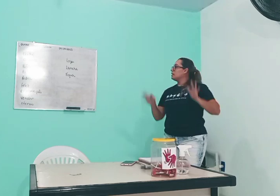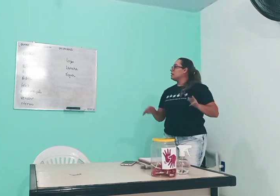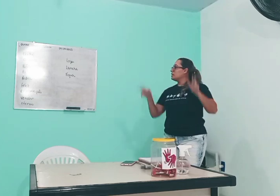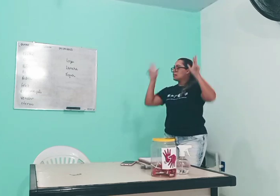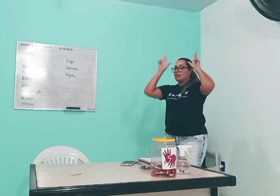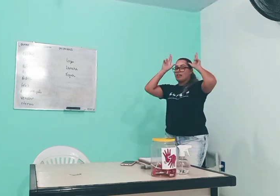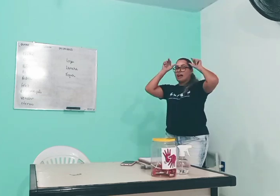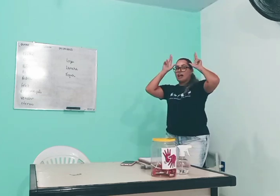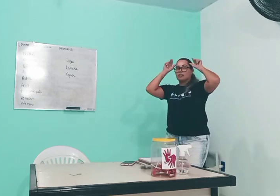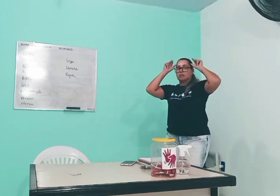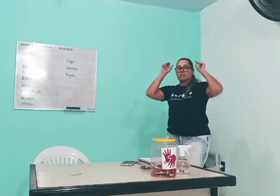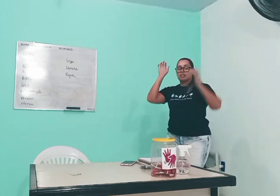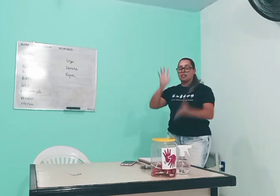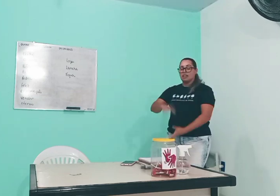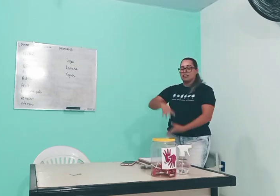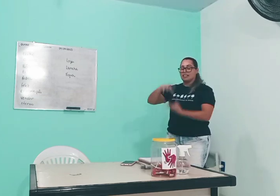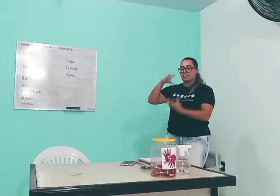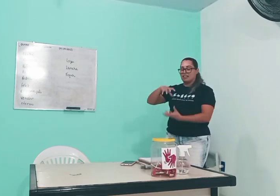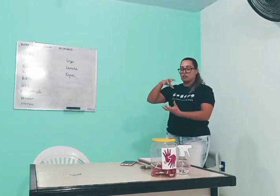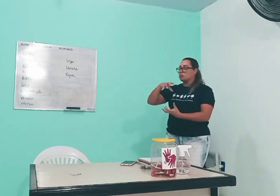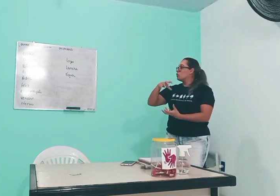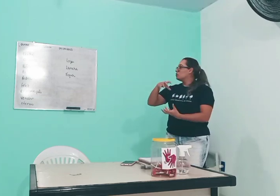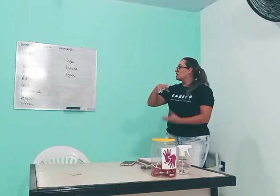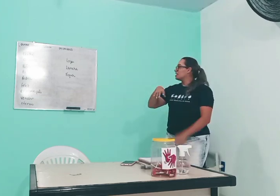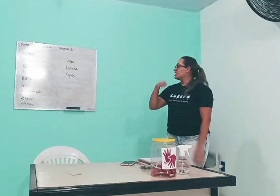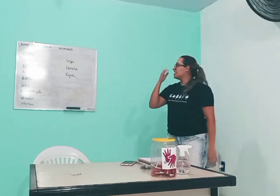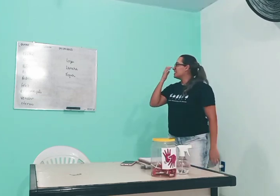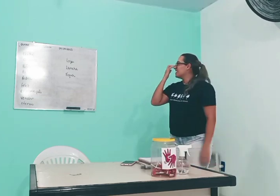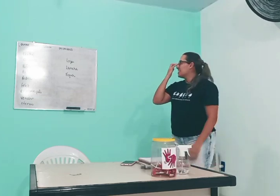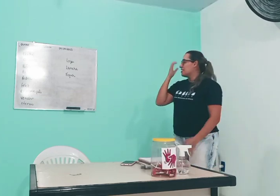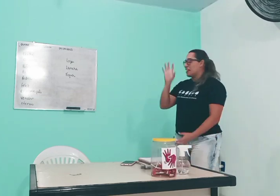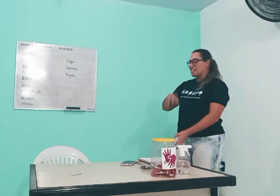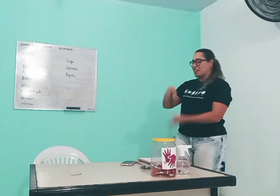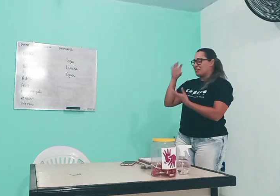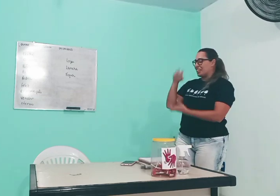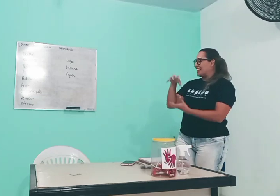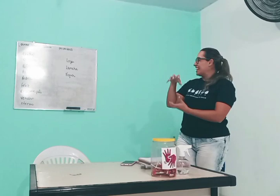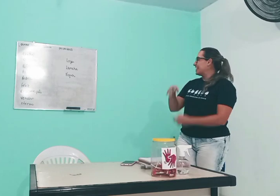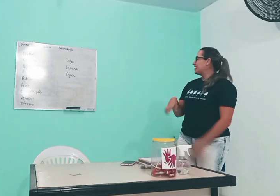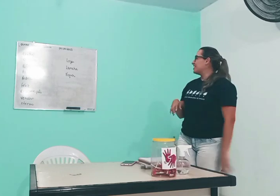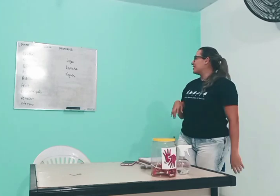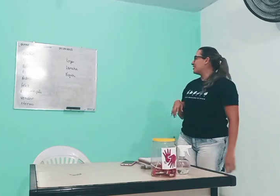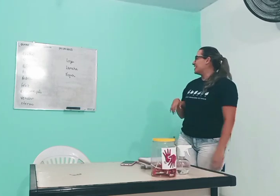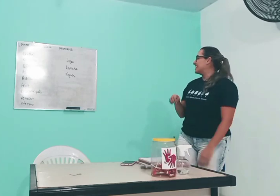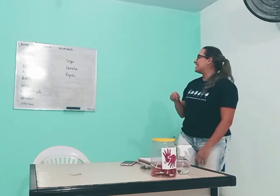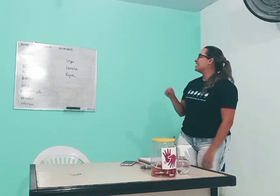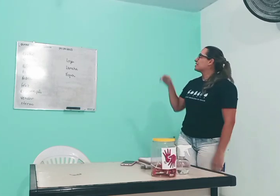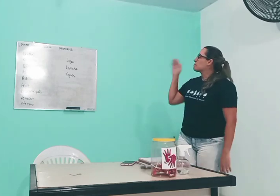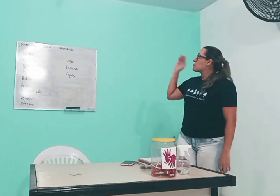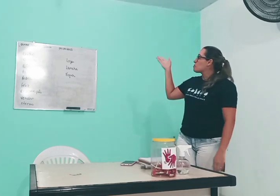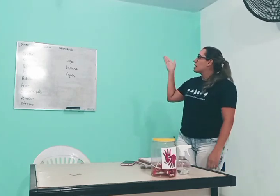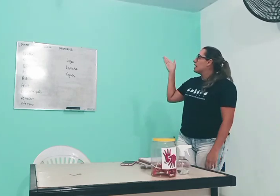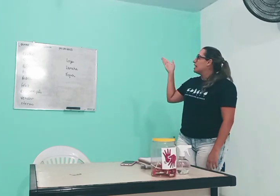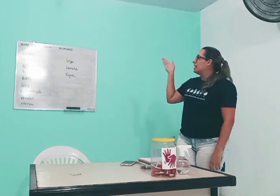feliz cavalo, para você ainda faz o ovo aqui. Vai saber, né? Que ovo é esse.